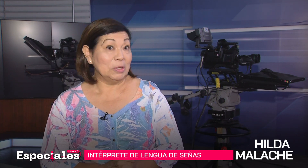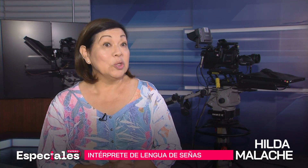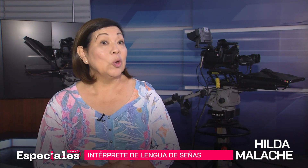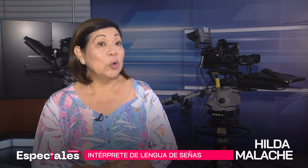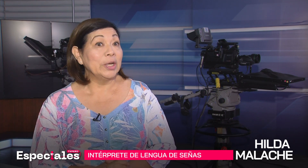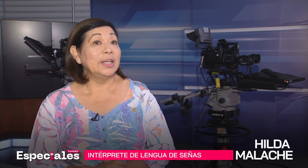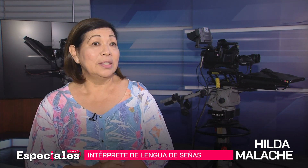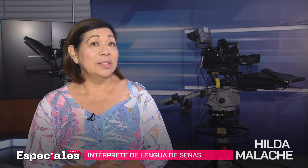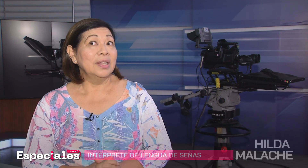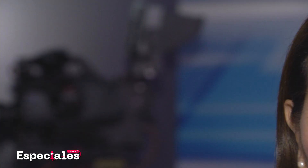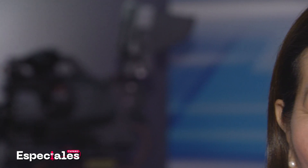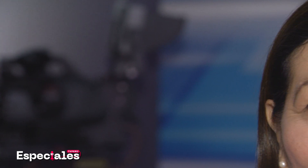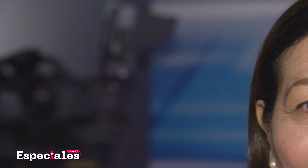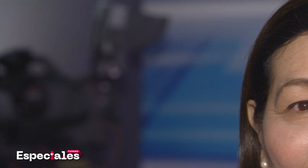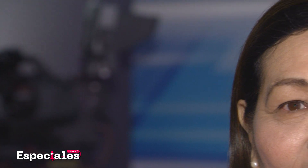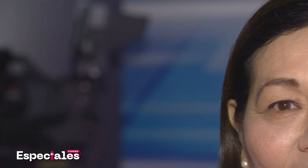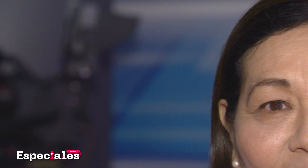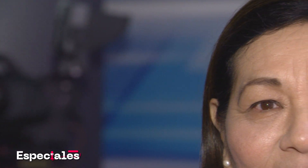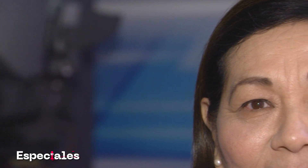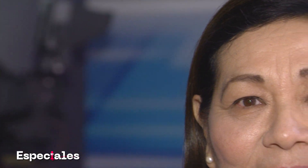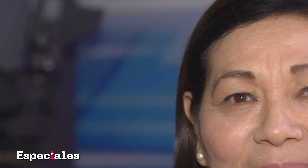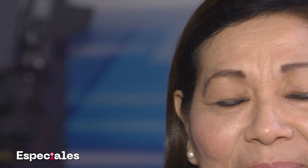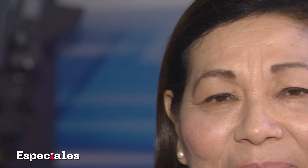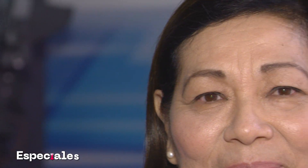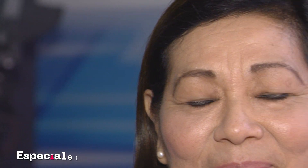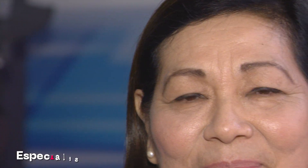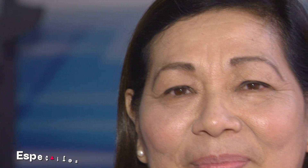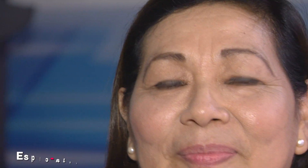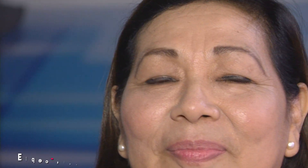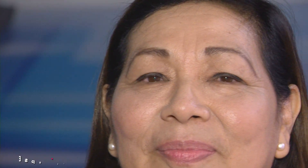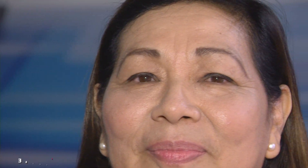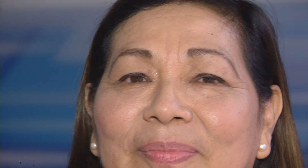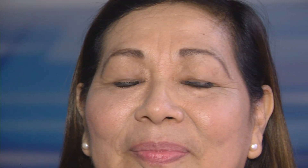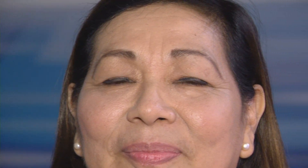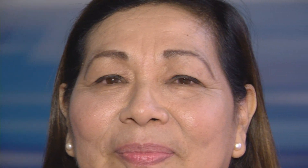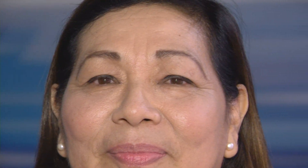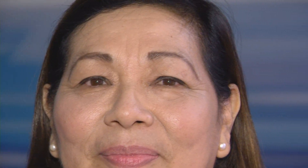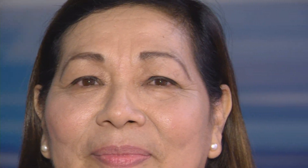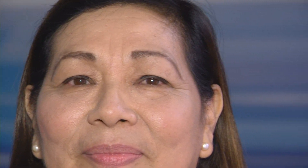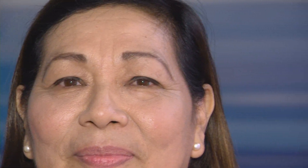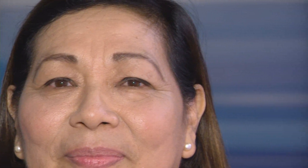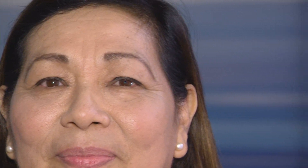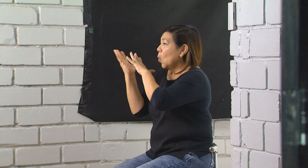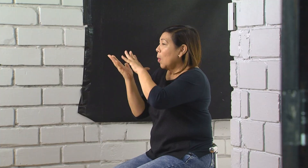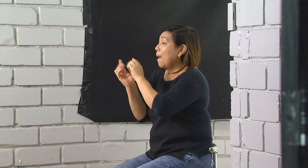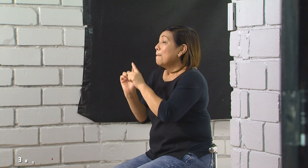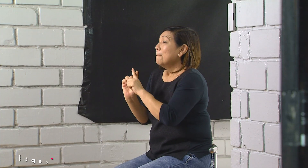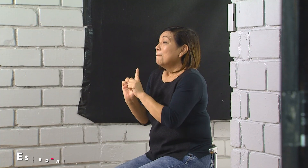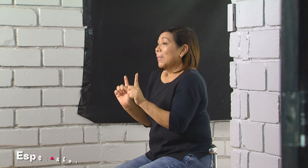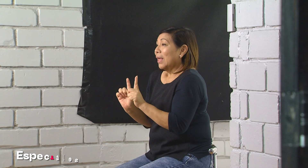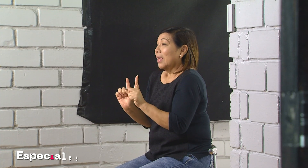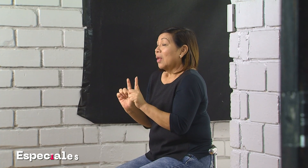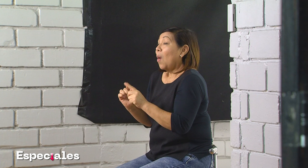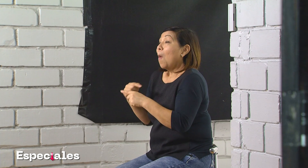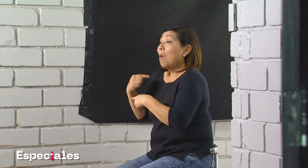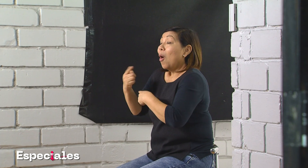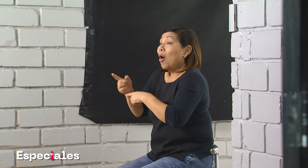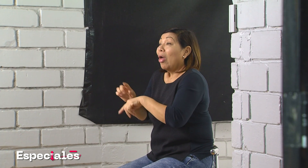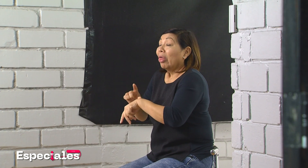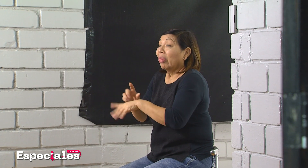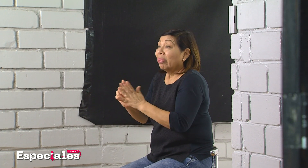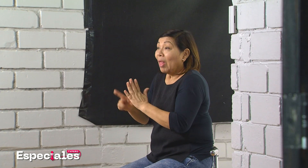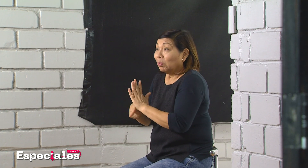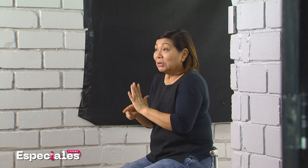las comisiones. Para ella, la comunicación por lengua de señas está ligada a su propia vida, pues su madre y